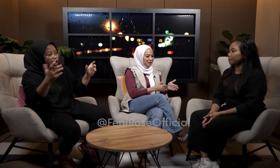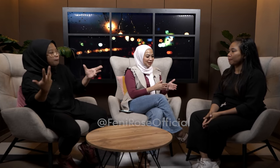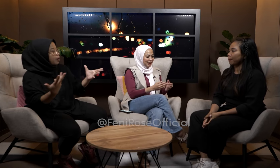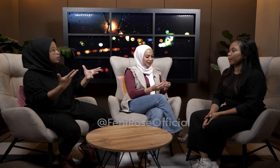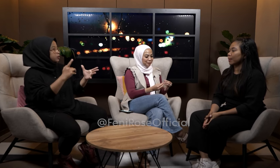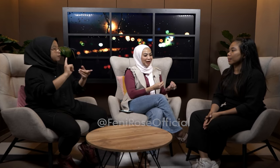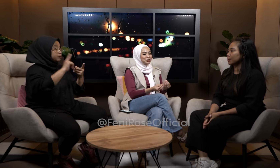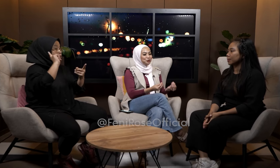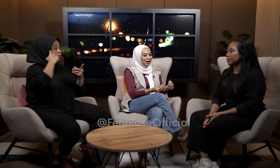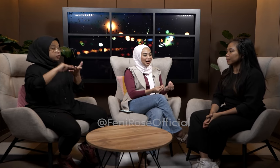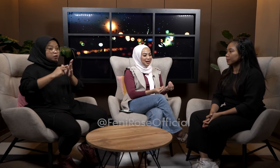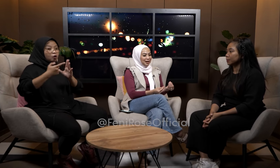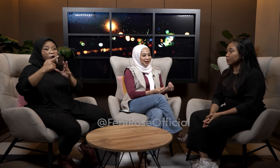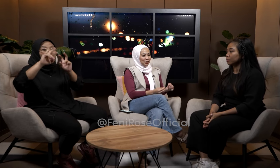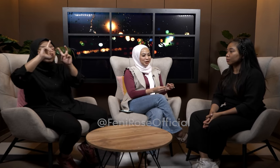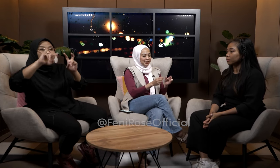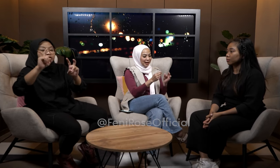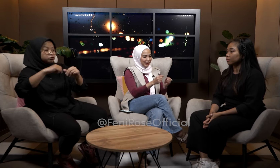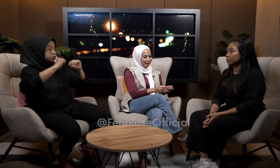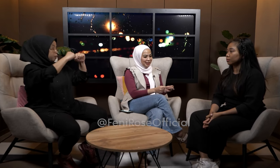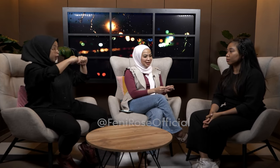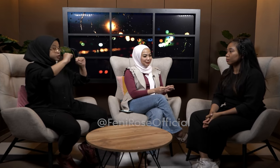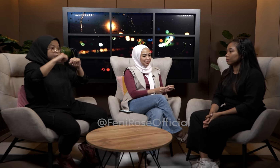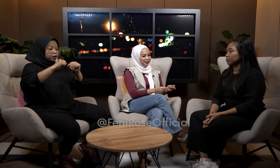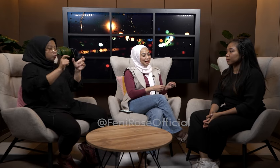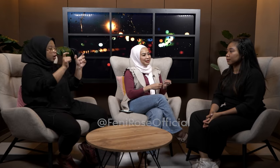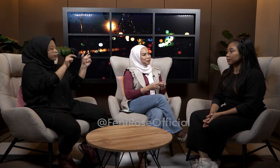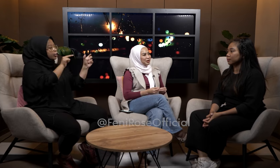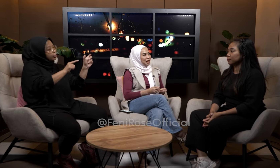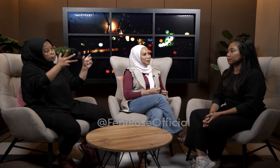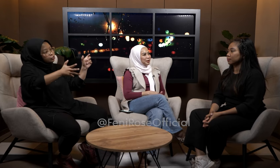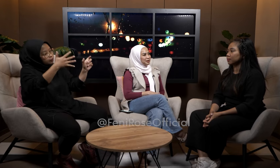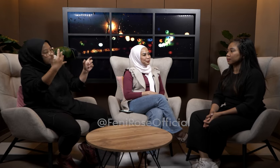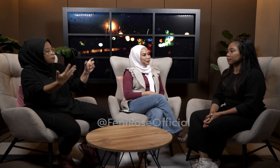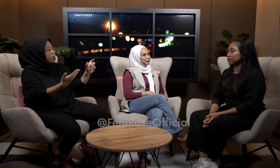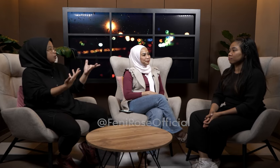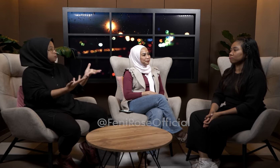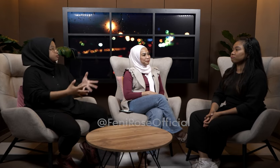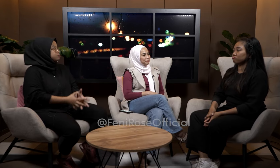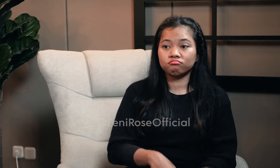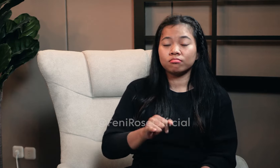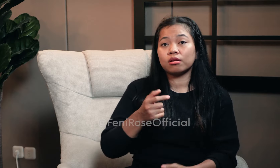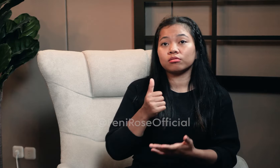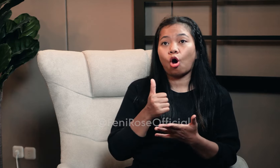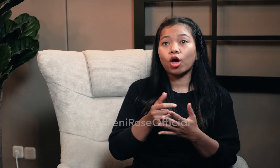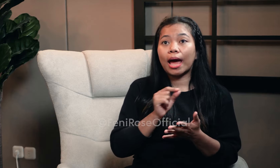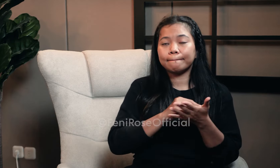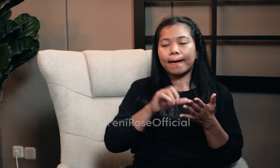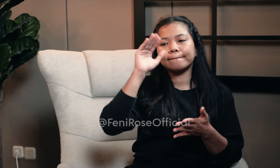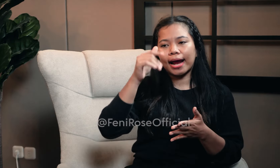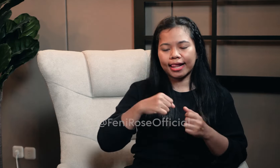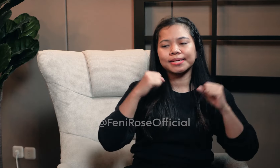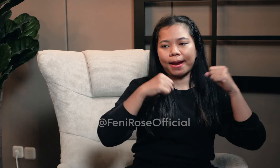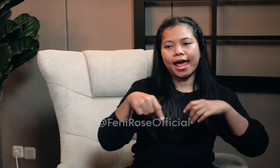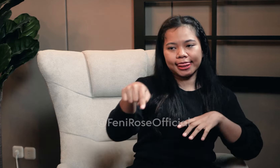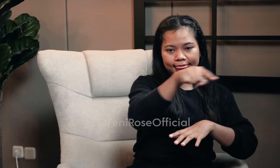bisa sepakat juga kalau istilah ini ee isyaratnya Seperti apa gitu kalau nomo Panggil